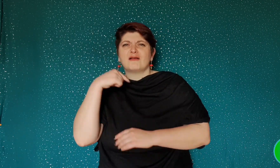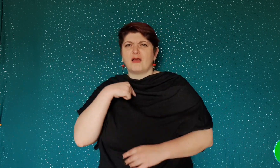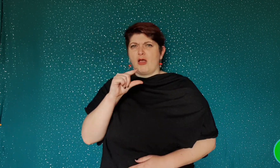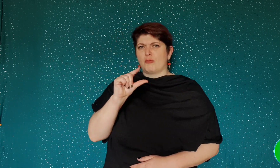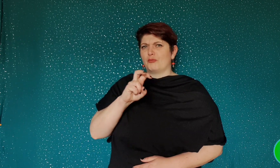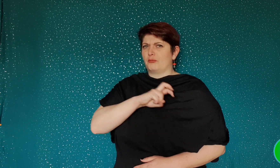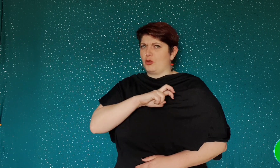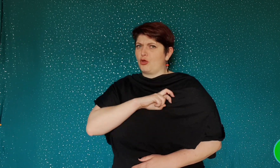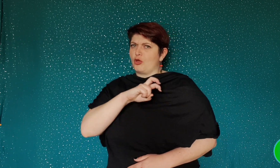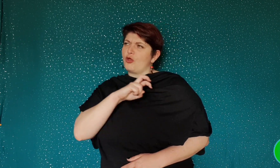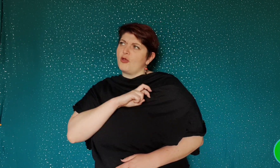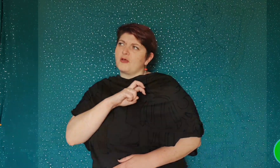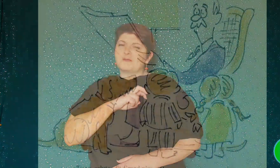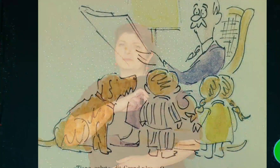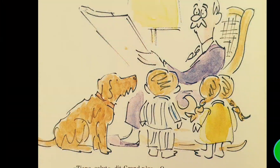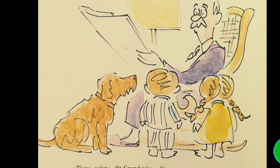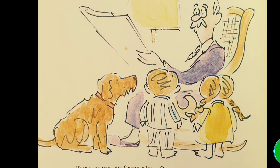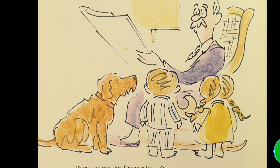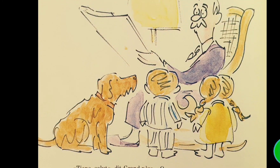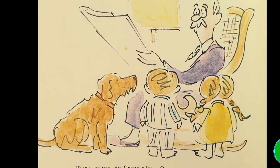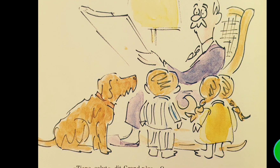peur en allant me coucher.